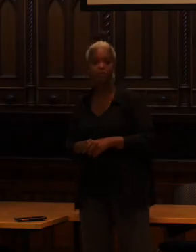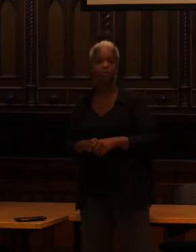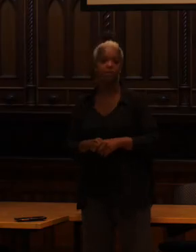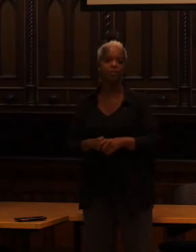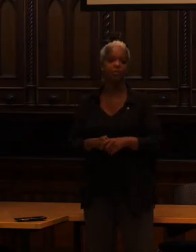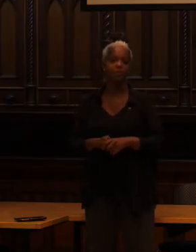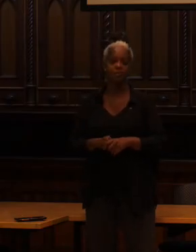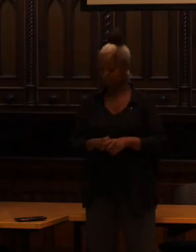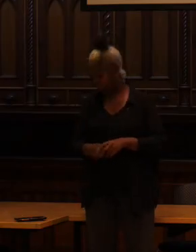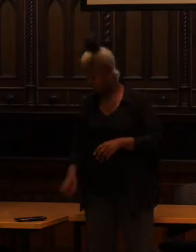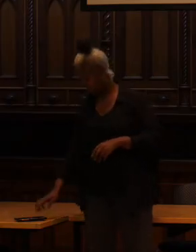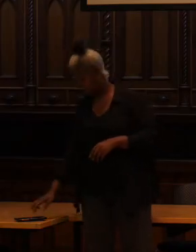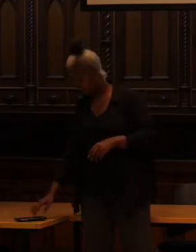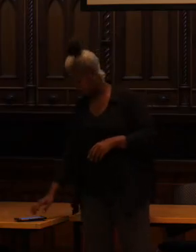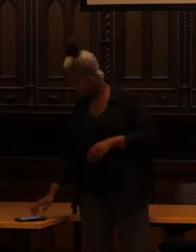de Lisa D'Amico,